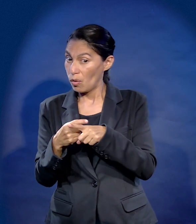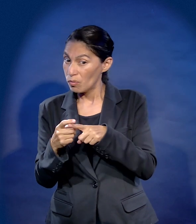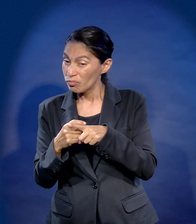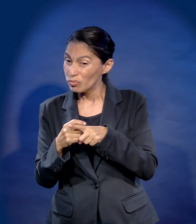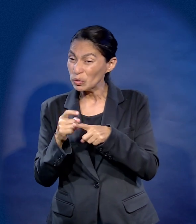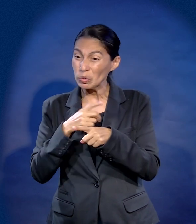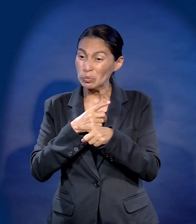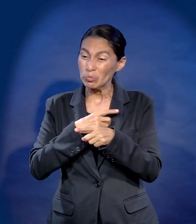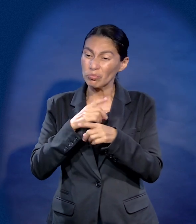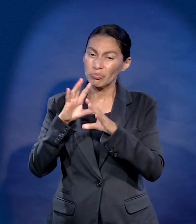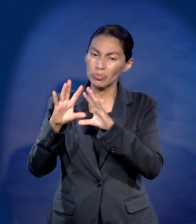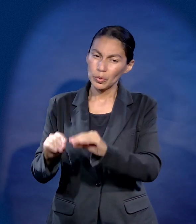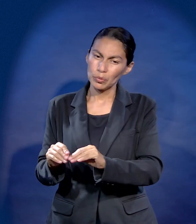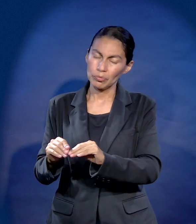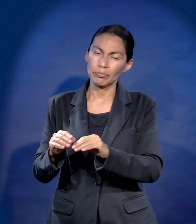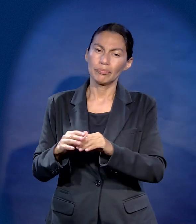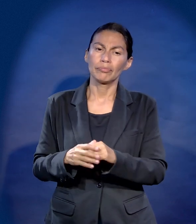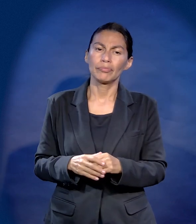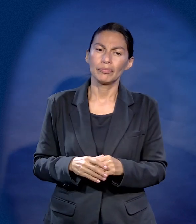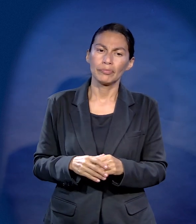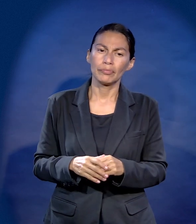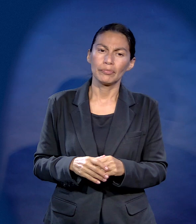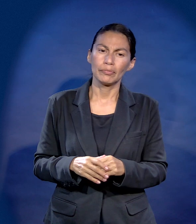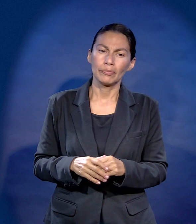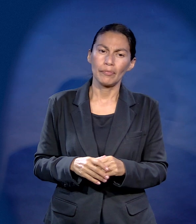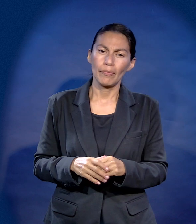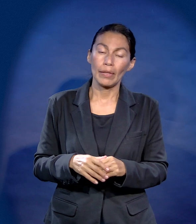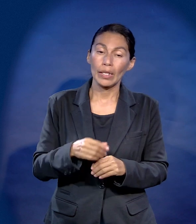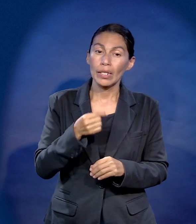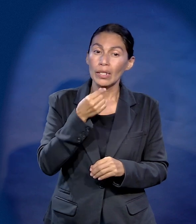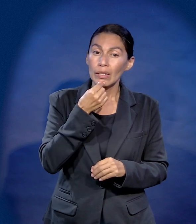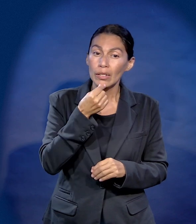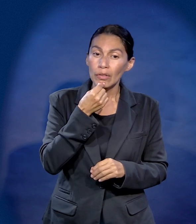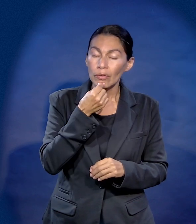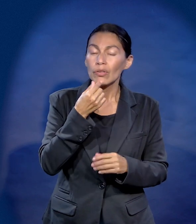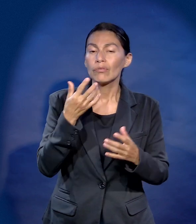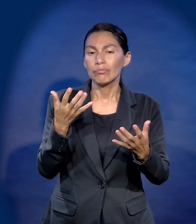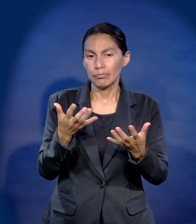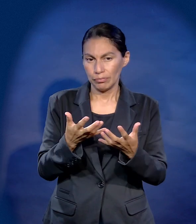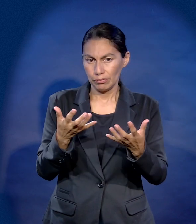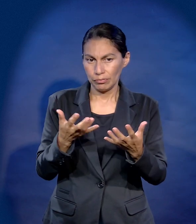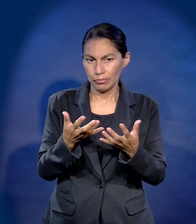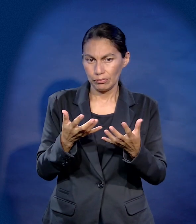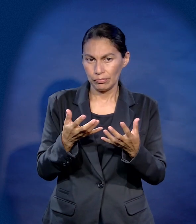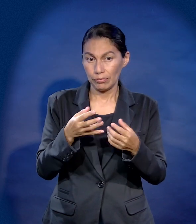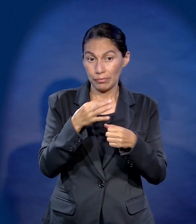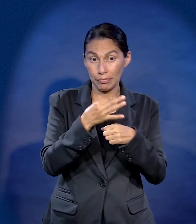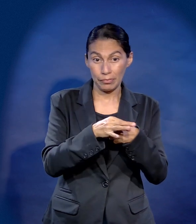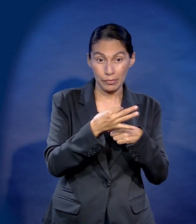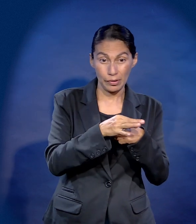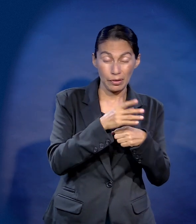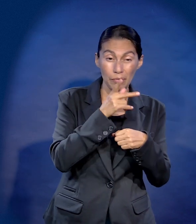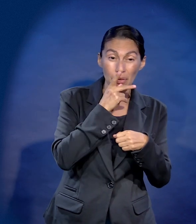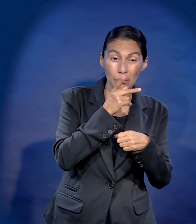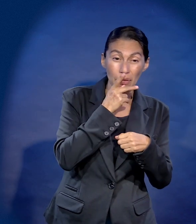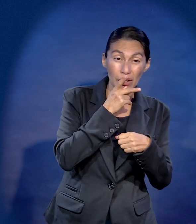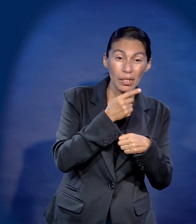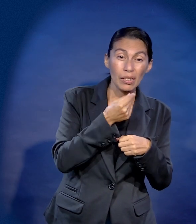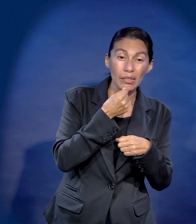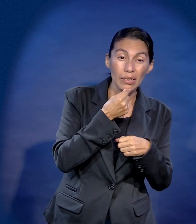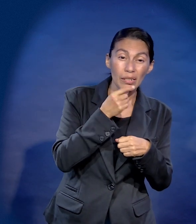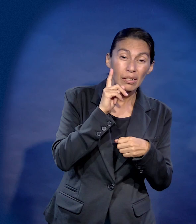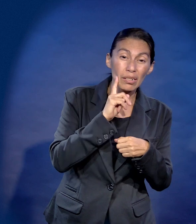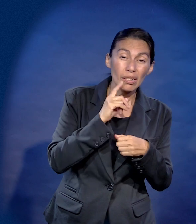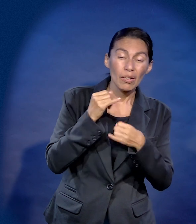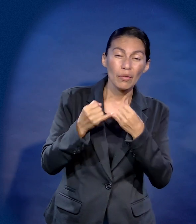se iba desactivando parcialmente, cosa que el niño estuvo haciendo